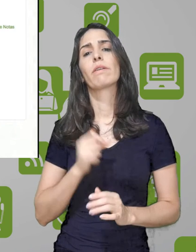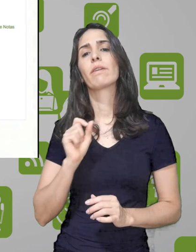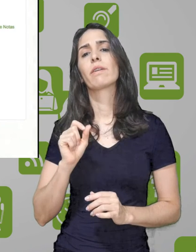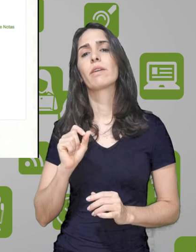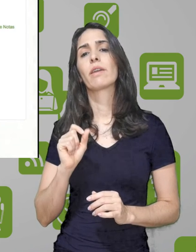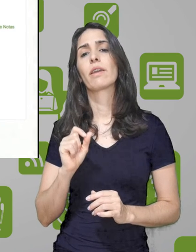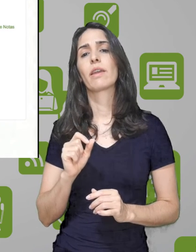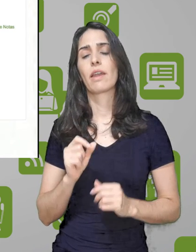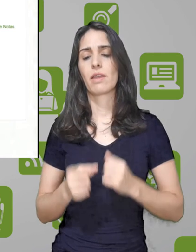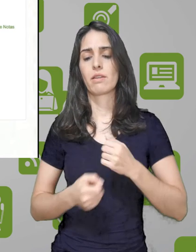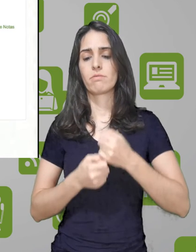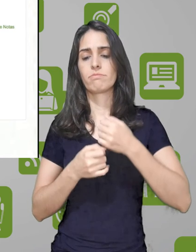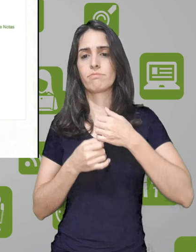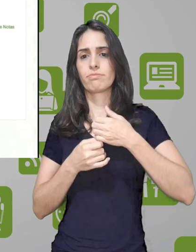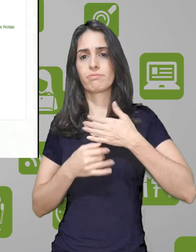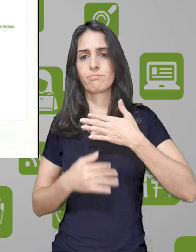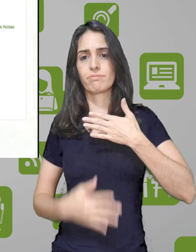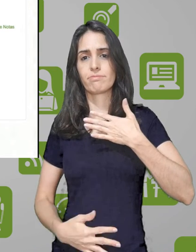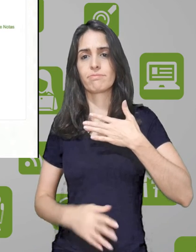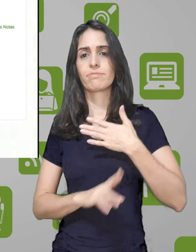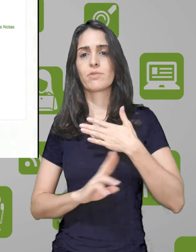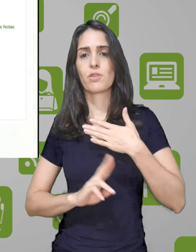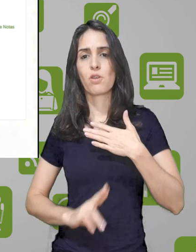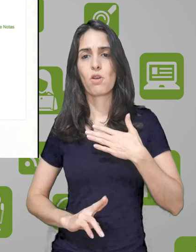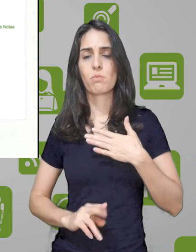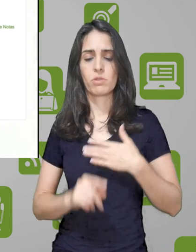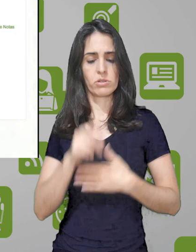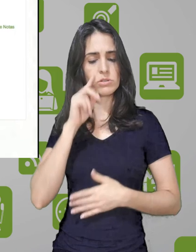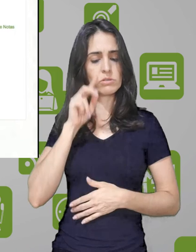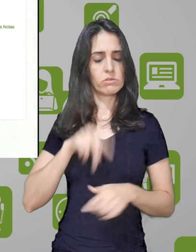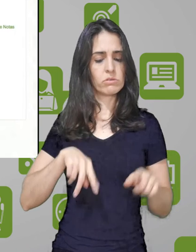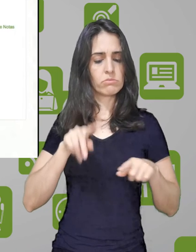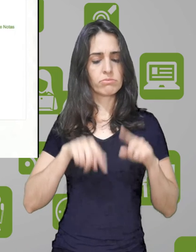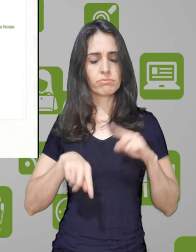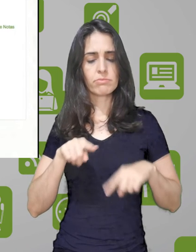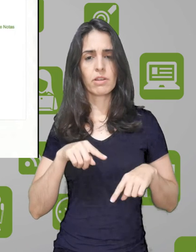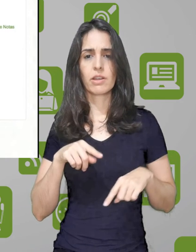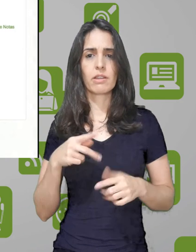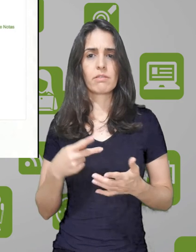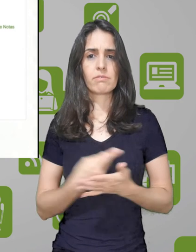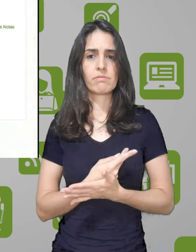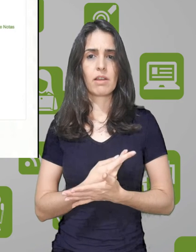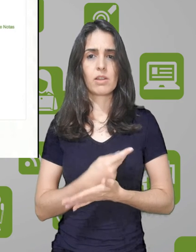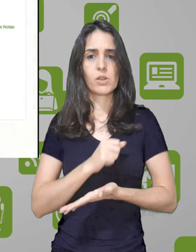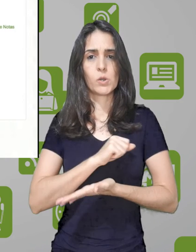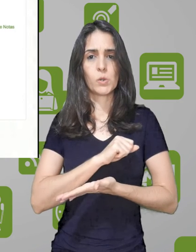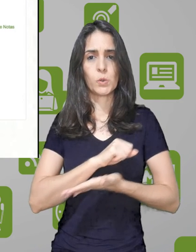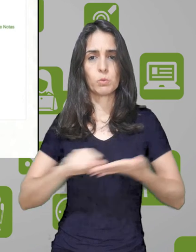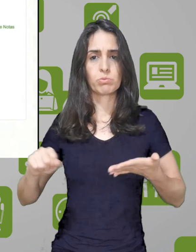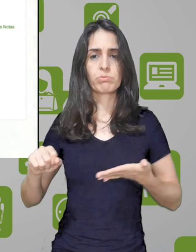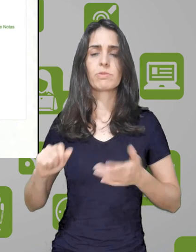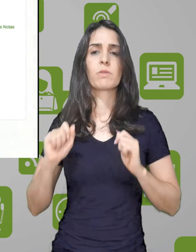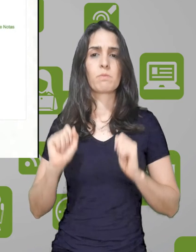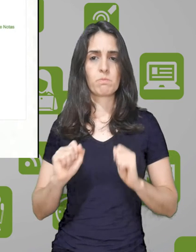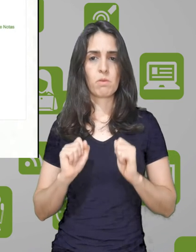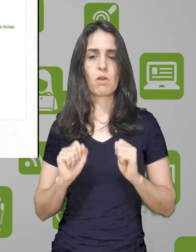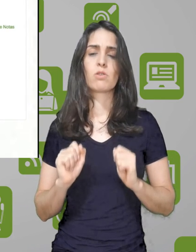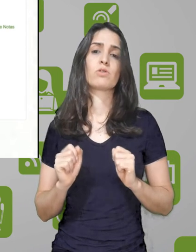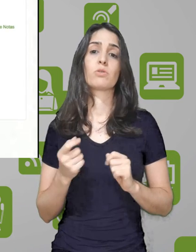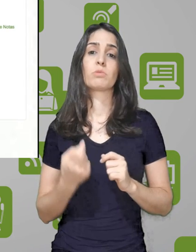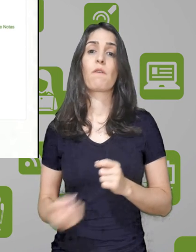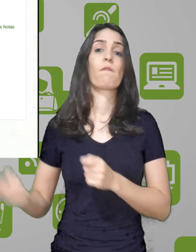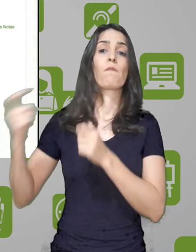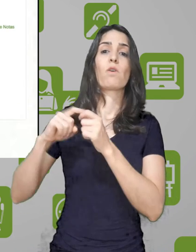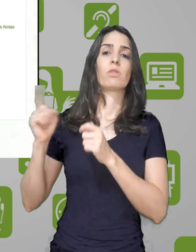Quais são os usuários selecionados e se tiver algum aluno nessa lista aqui que eu o engano eu posso aqui